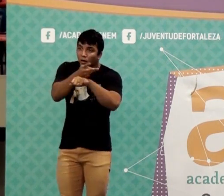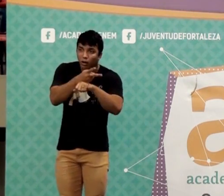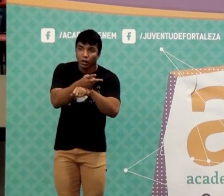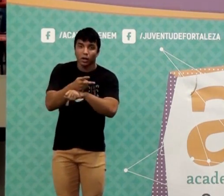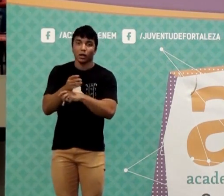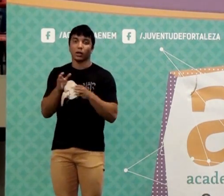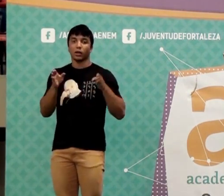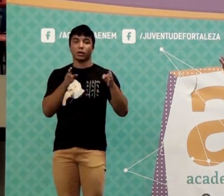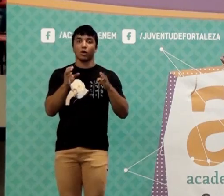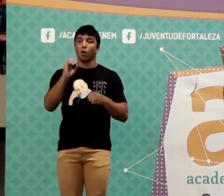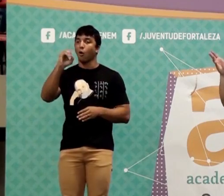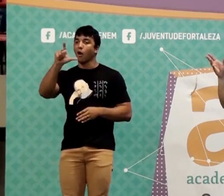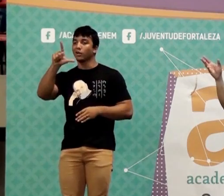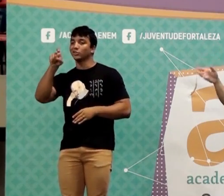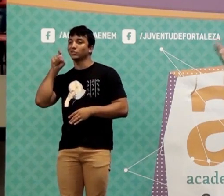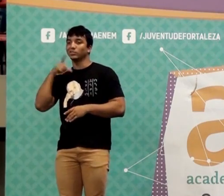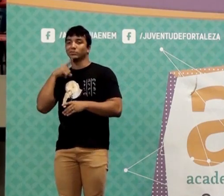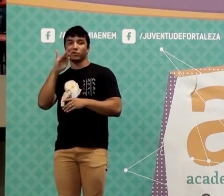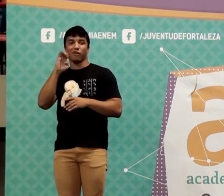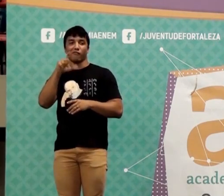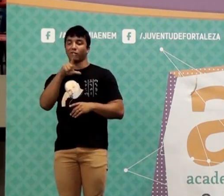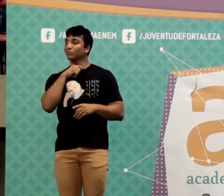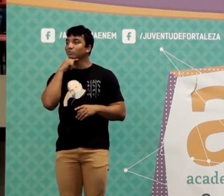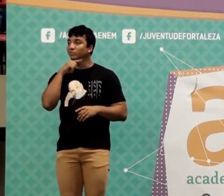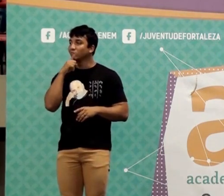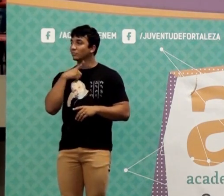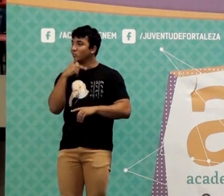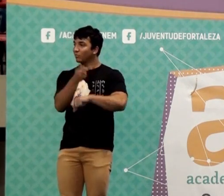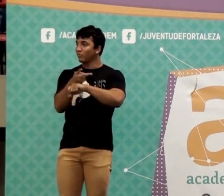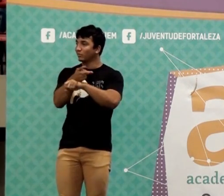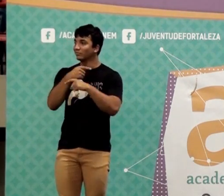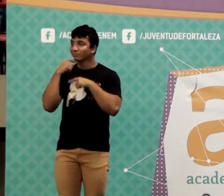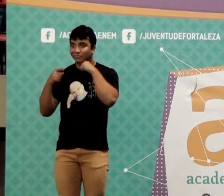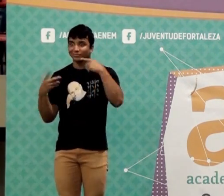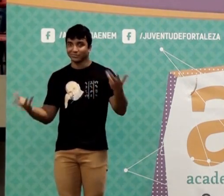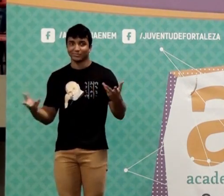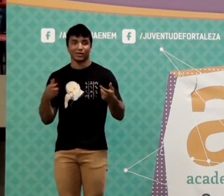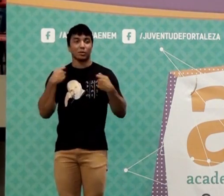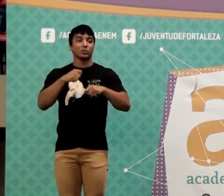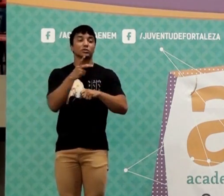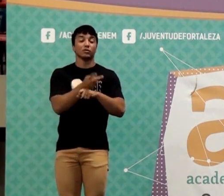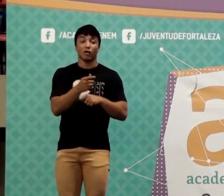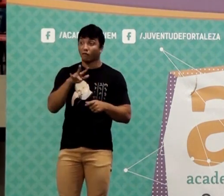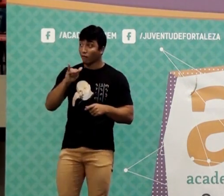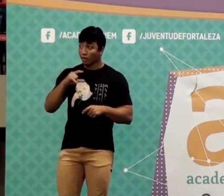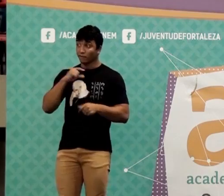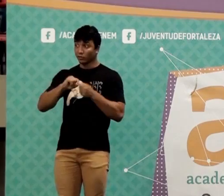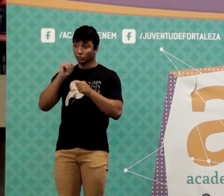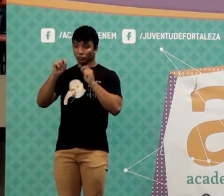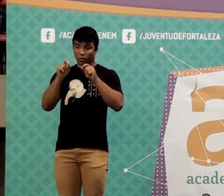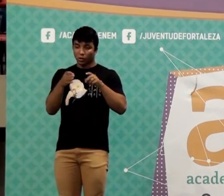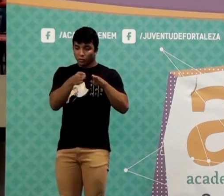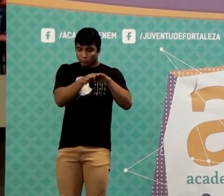castelo. Na vida real, não é jacaré, jovem. Onde é que eu vou arranjar jacaré? No meio de uma montanha da